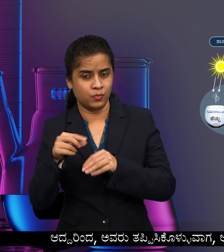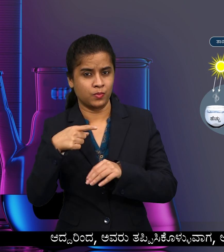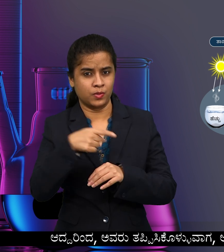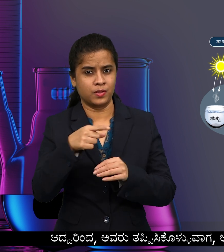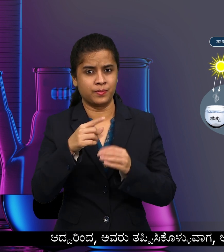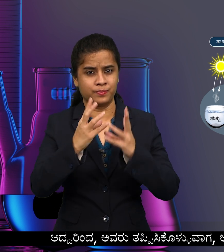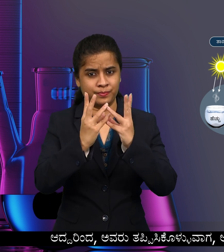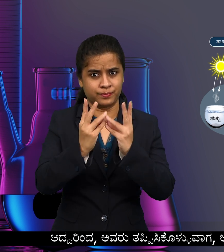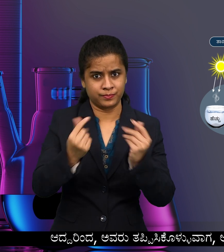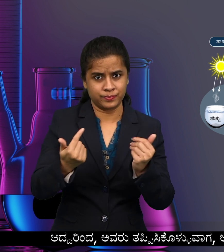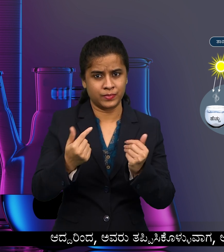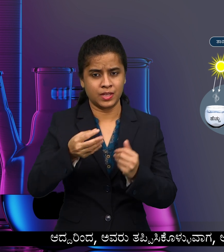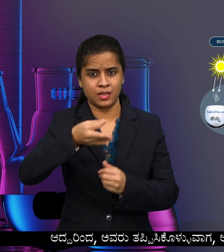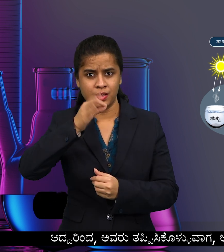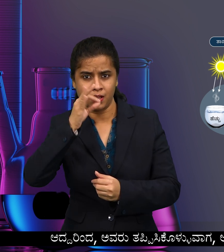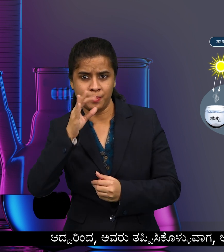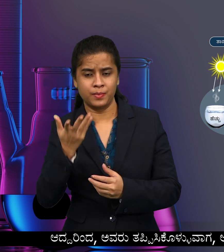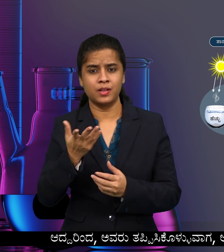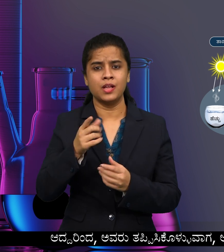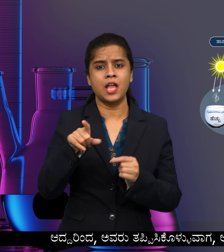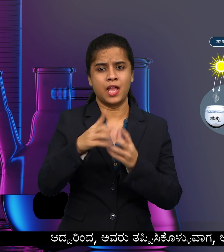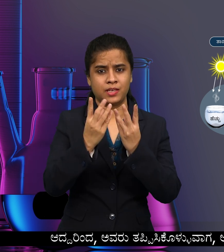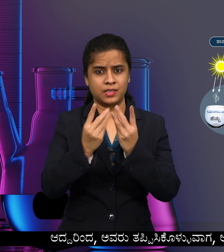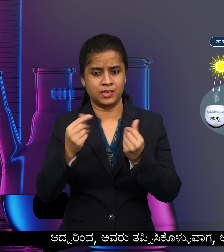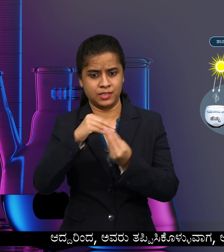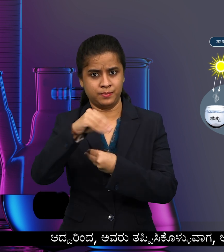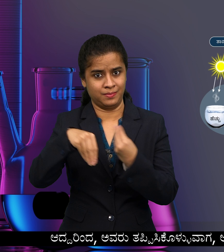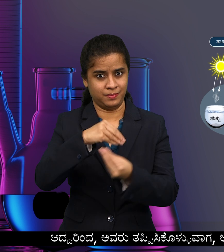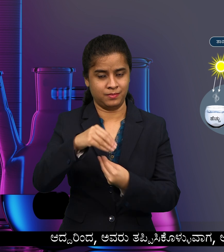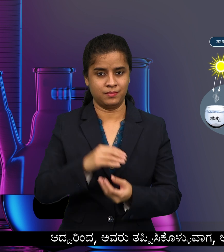ಅವರು ಕಪ್ನೊಂದಿಗೆ ಡಿಕ್ಕಿ ಹೊಡೆದು ಘನೀಕರಿಸುತ್ತಾರೆ.